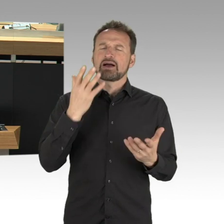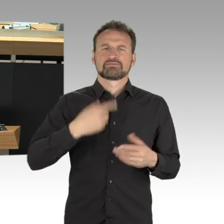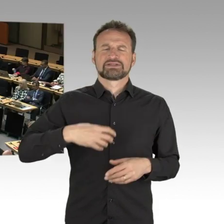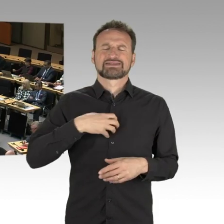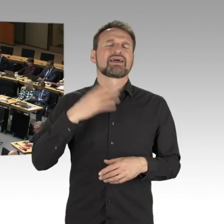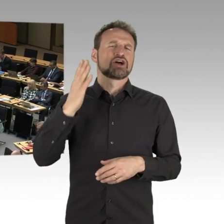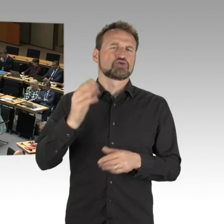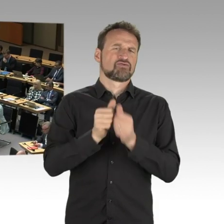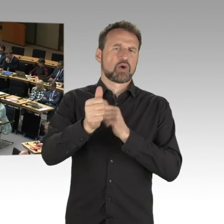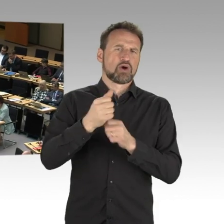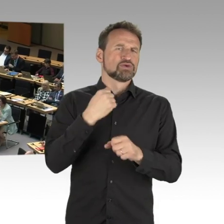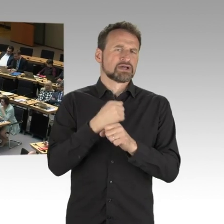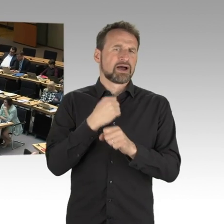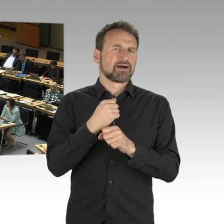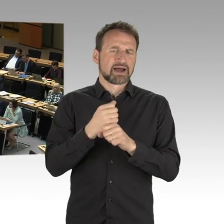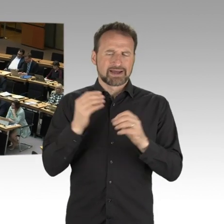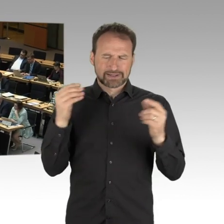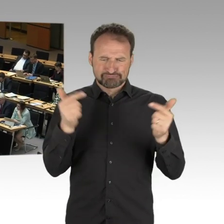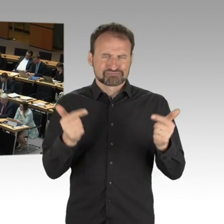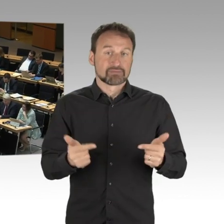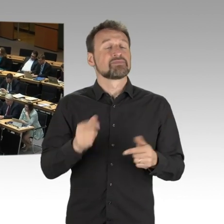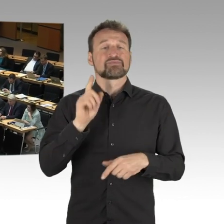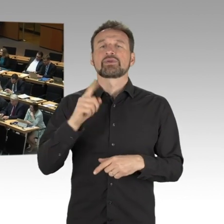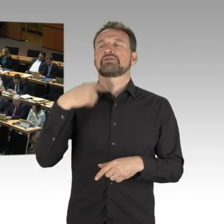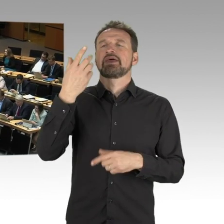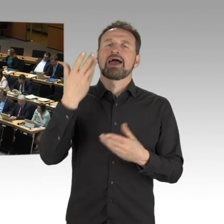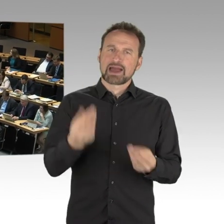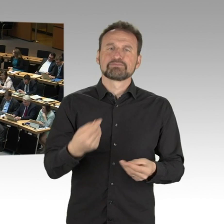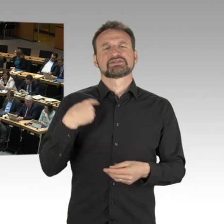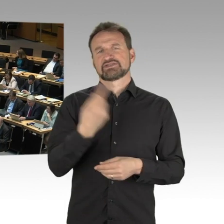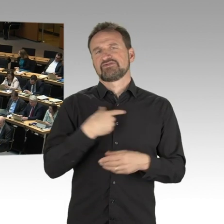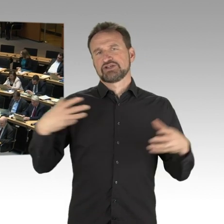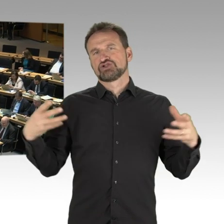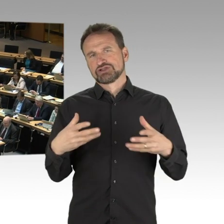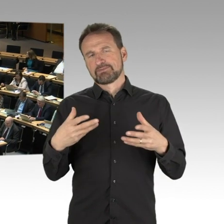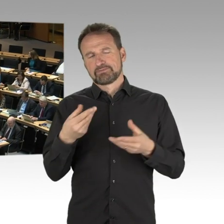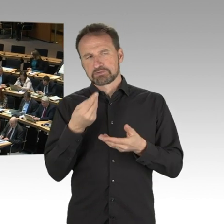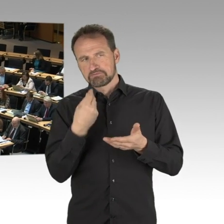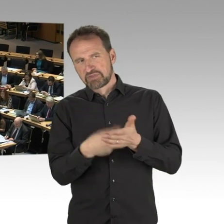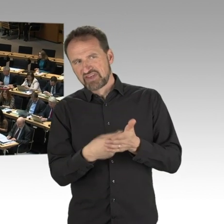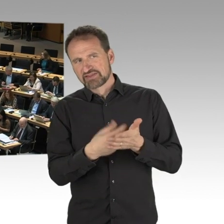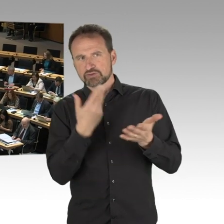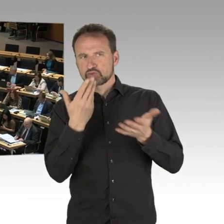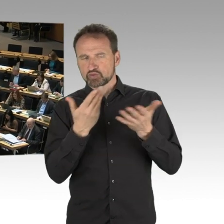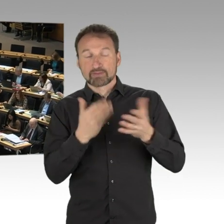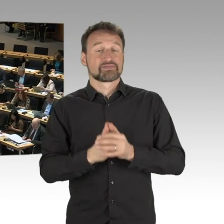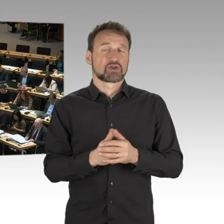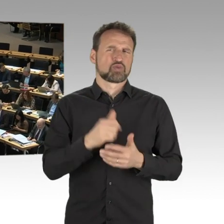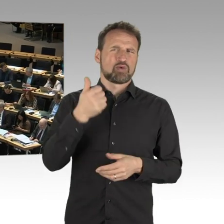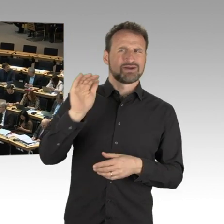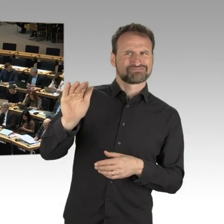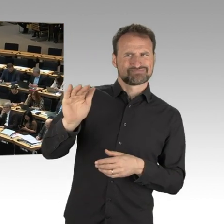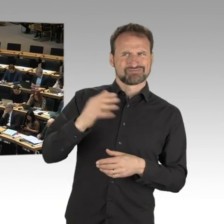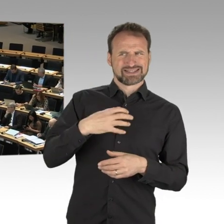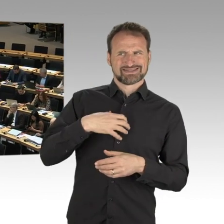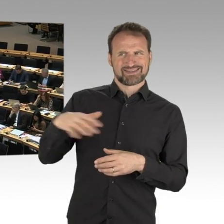Und das werden wir dann gemeinsam im Herbst bewerten. Und ein Wunsch, vielleicht auch in Richtung Senat, es wäre natürlich schön, wenn wir noch in dieser Wahlperiode